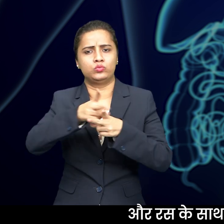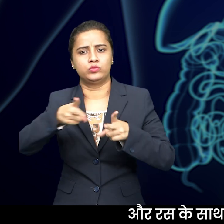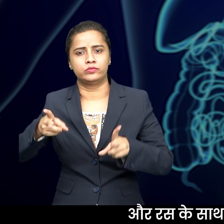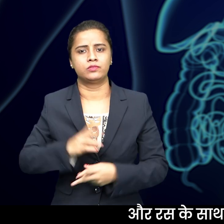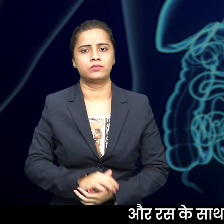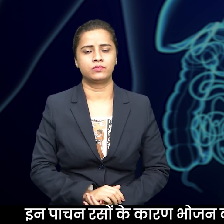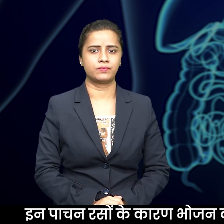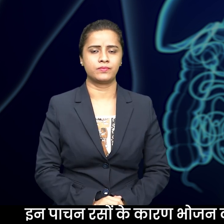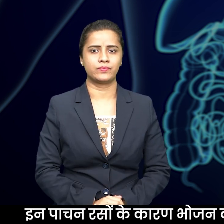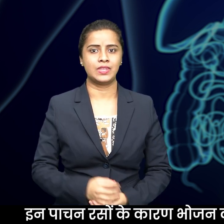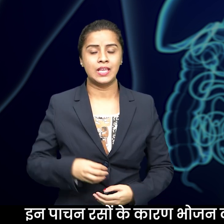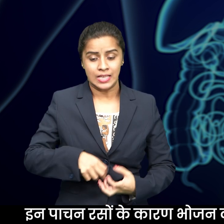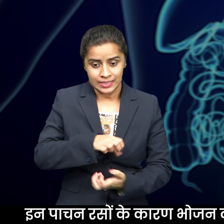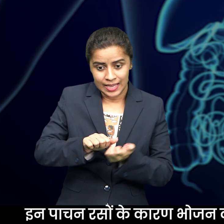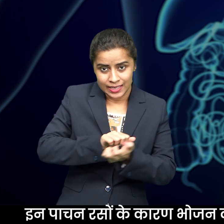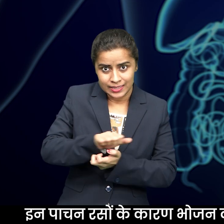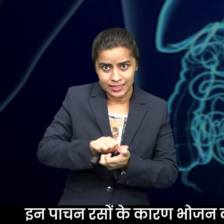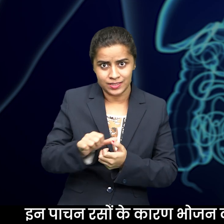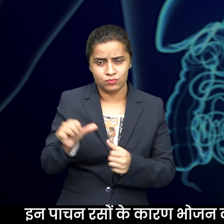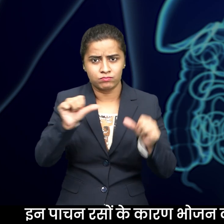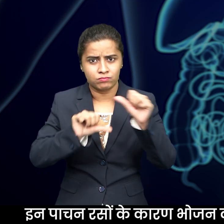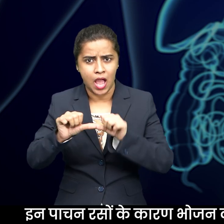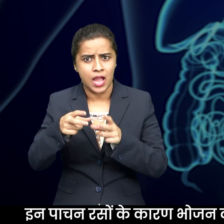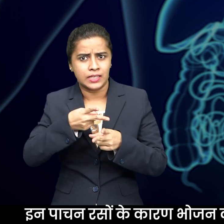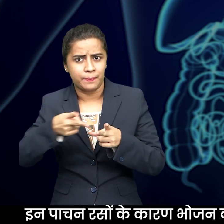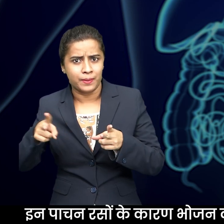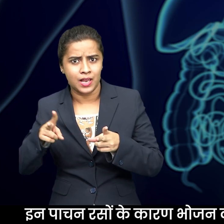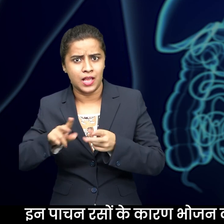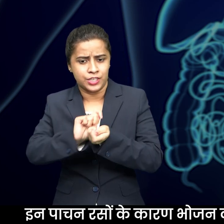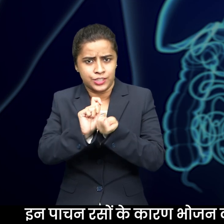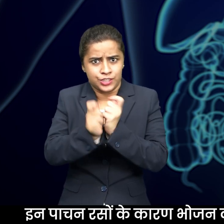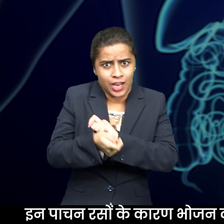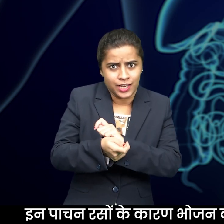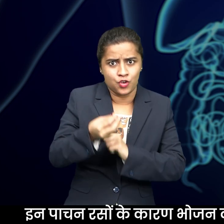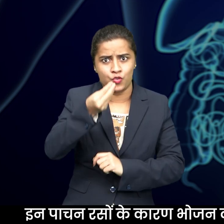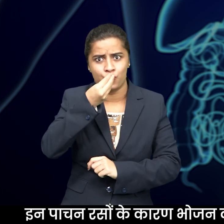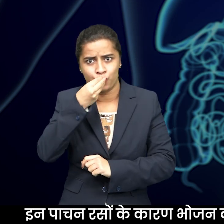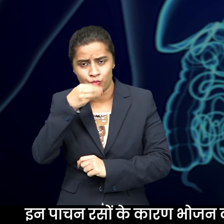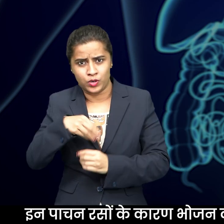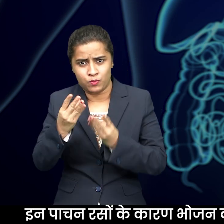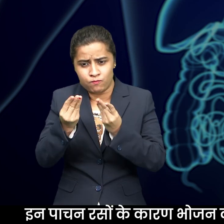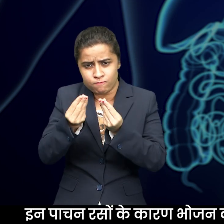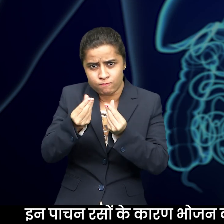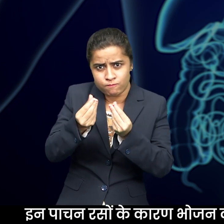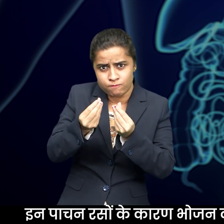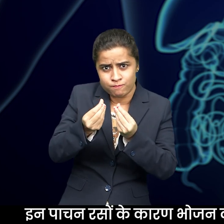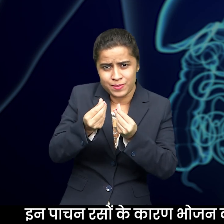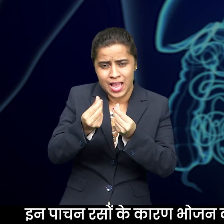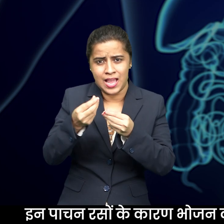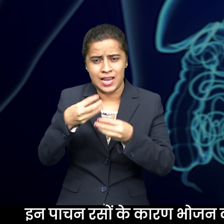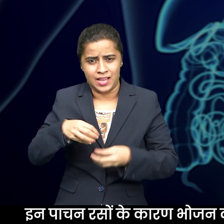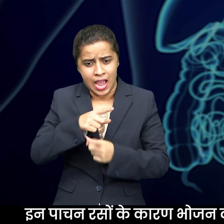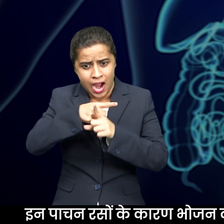है। इन पाचन रसों के कारण भोजन को मूल्यमय